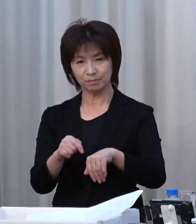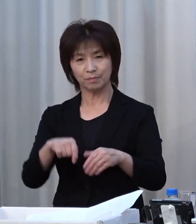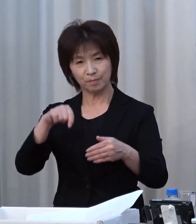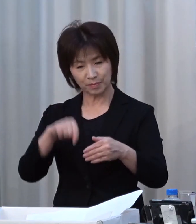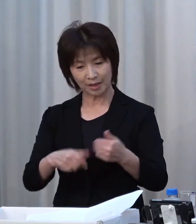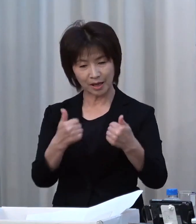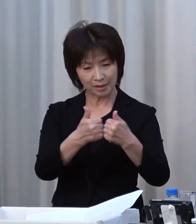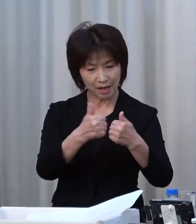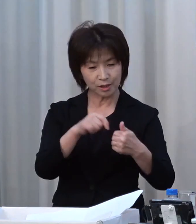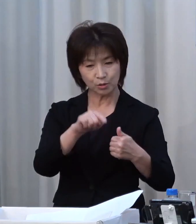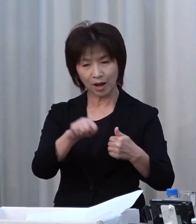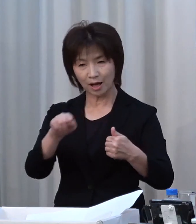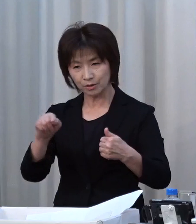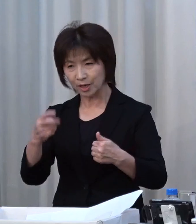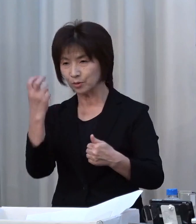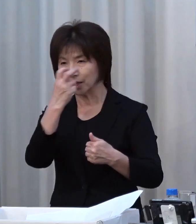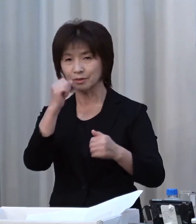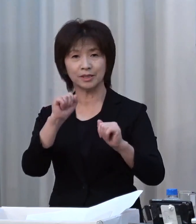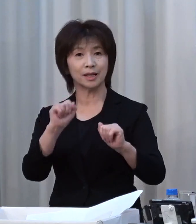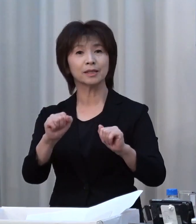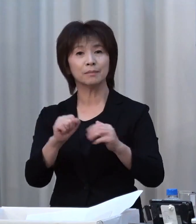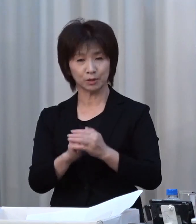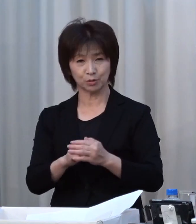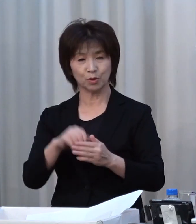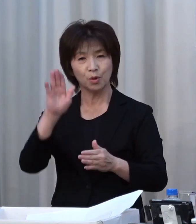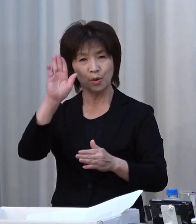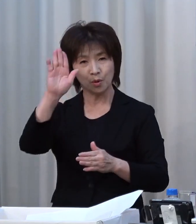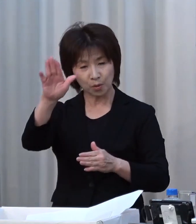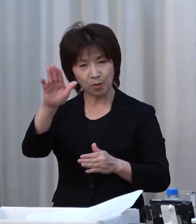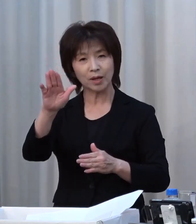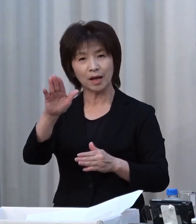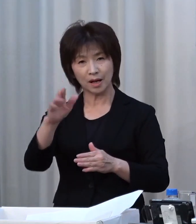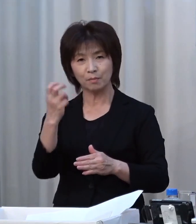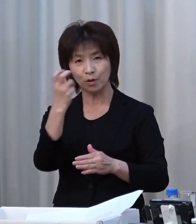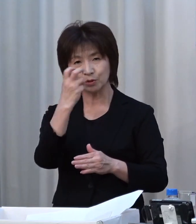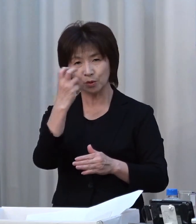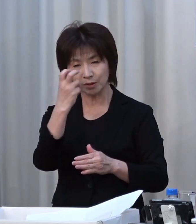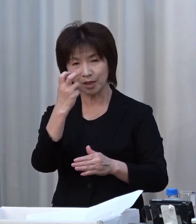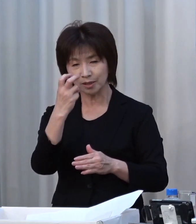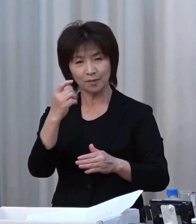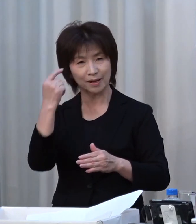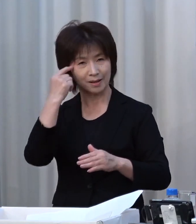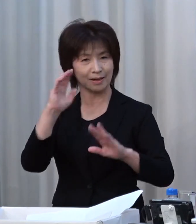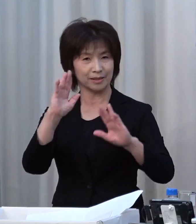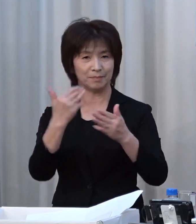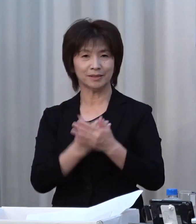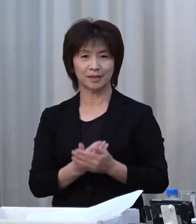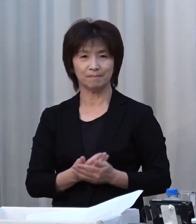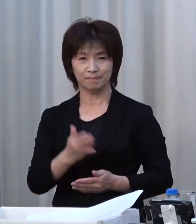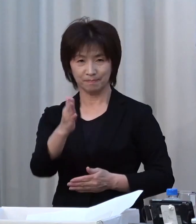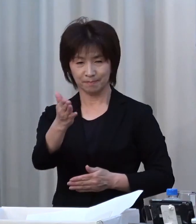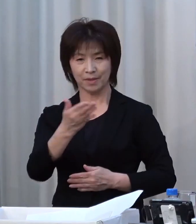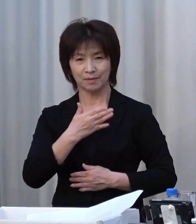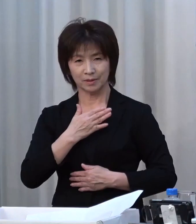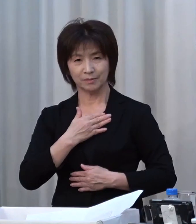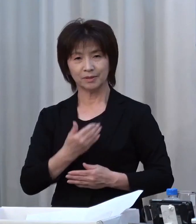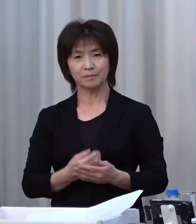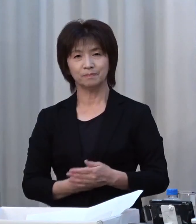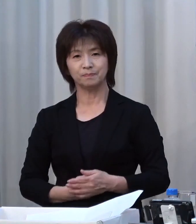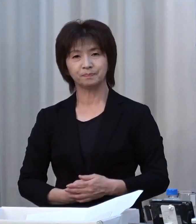があるかどうか等の確認を行っておりますので、あのこれからの何かの調査ということは現状考えております。 わかりました。 はい、ありがとうございます